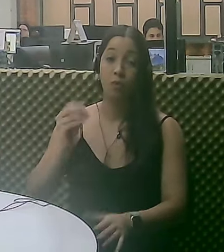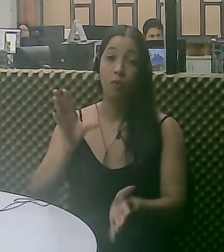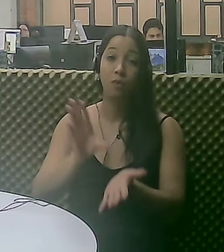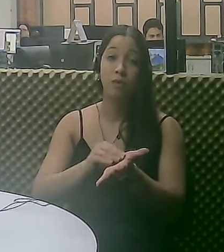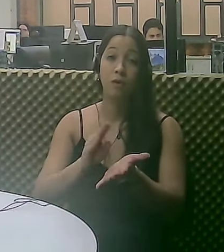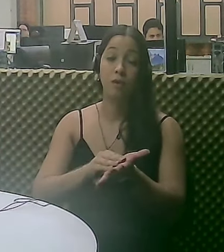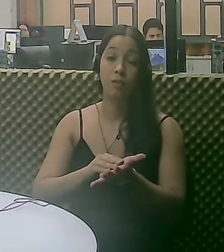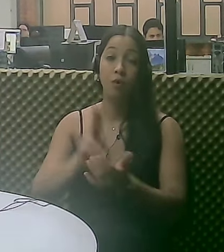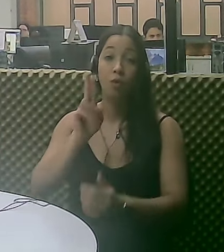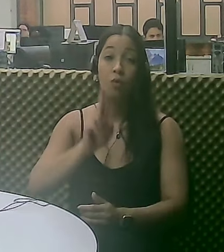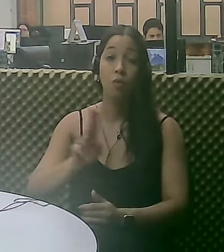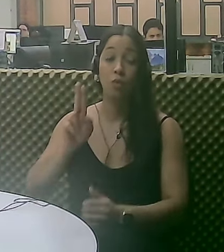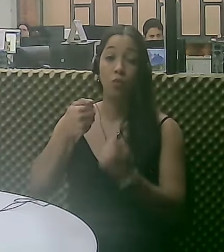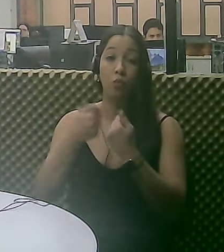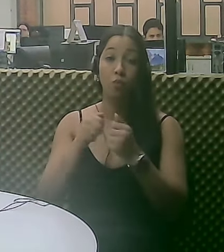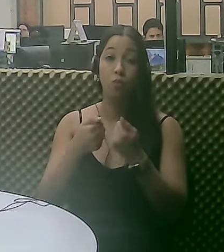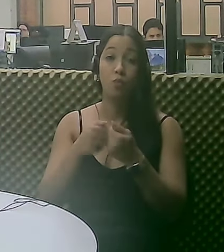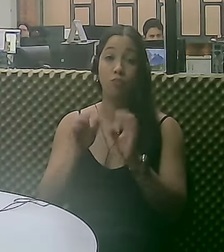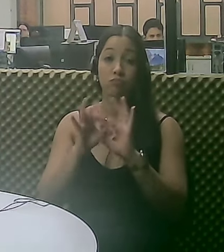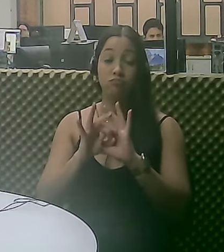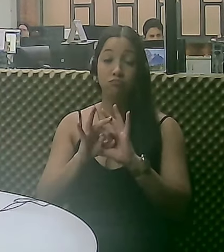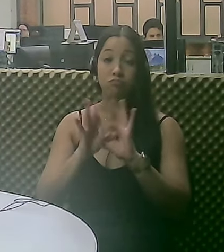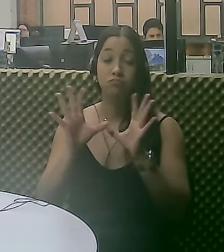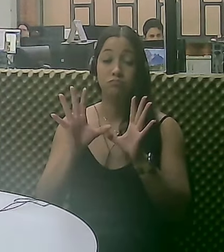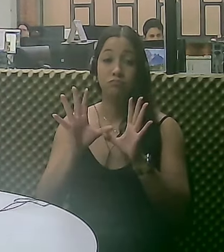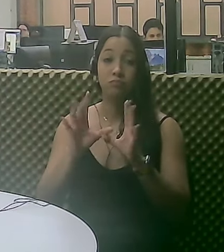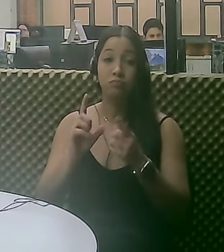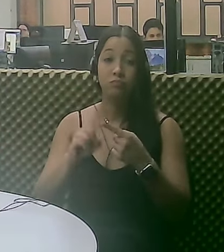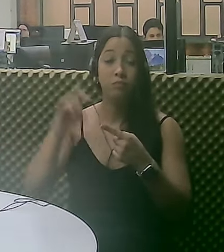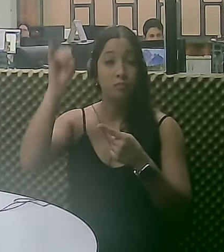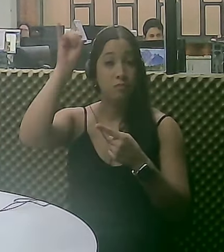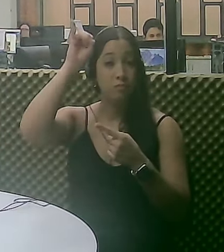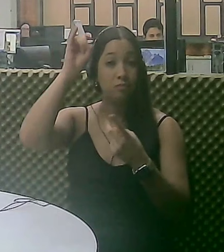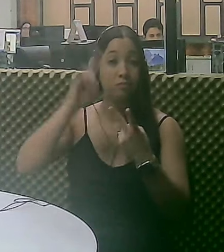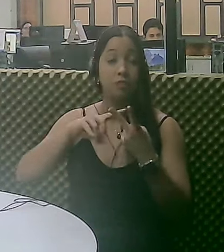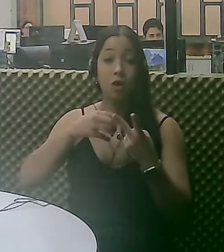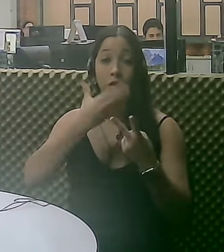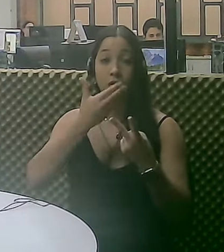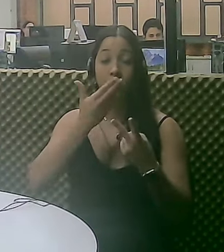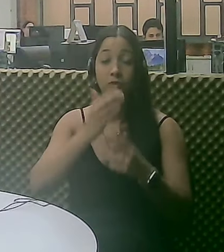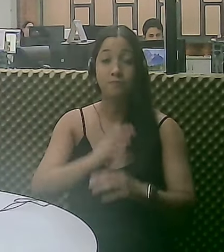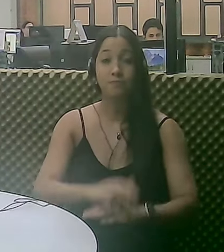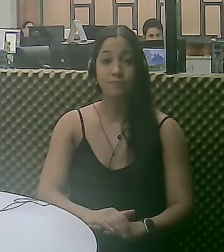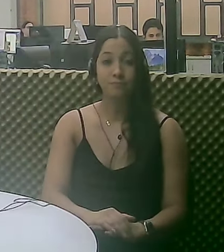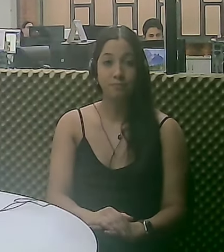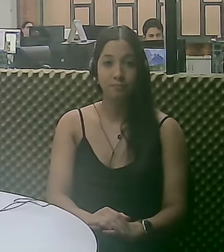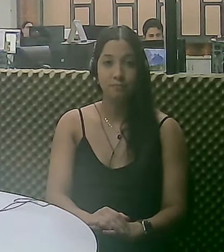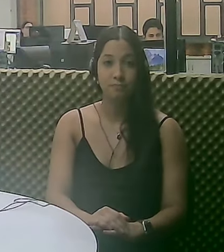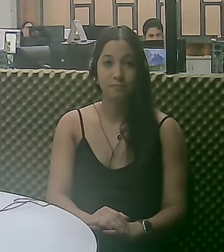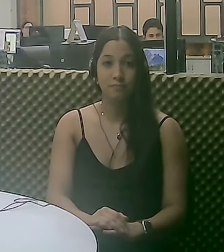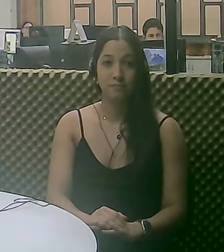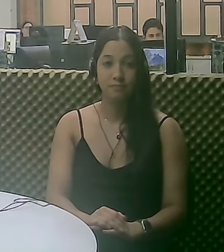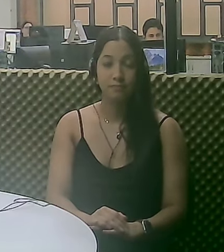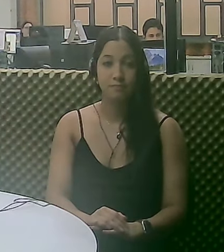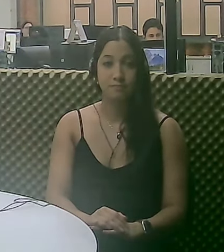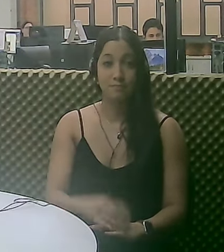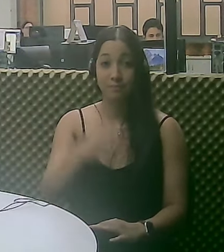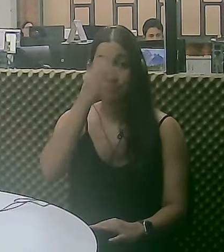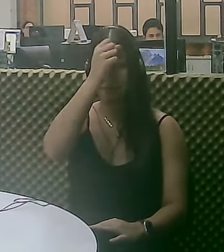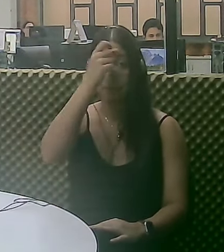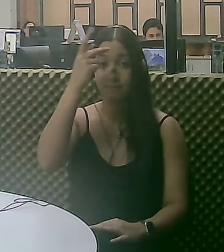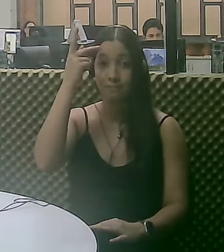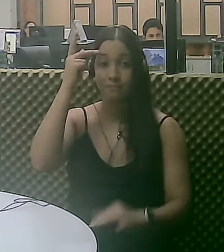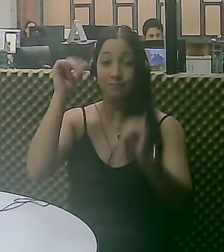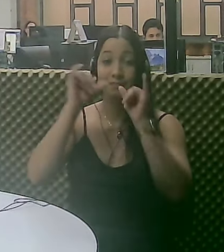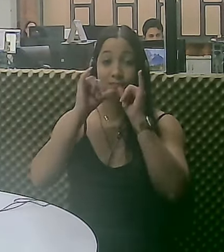o aplicativo UdiBus, disponível para as plataformas Android e iOS. E a Prefeitura